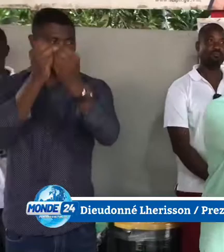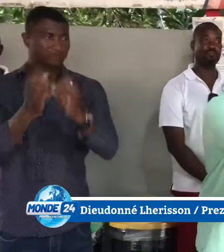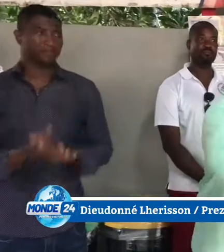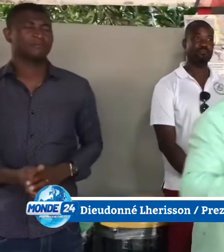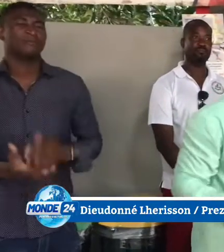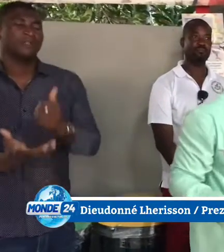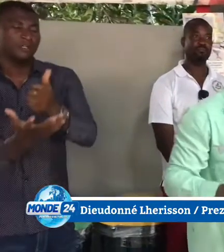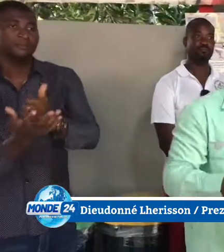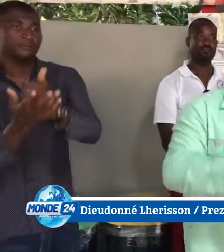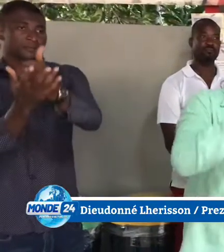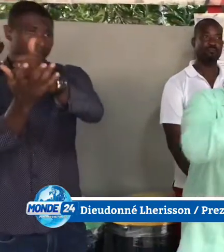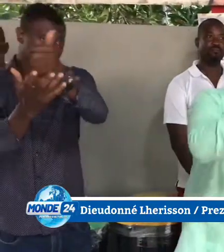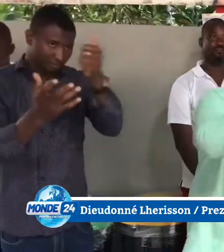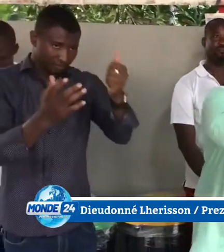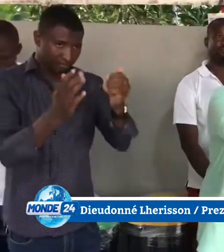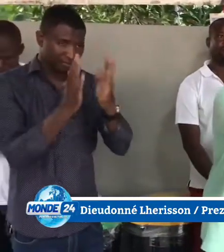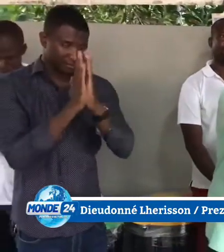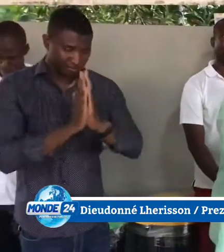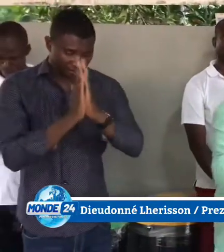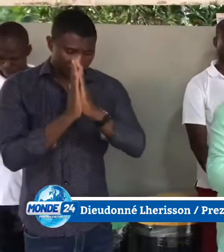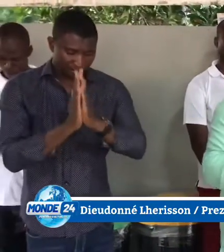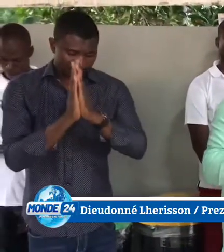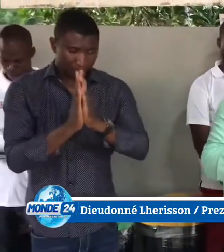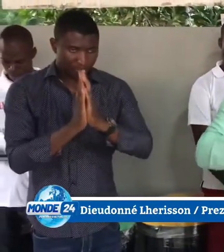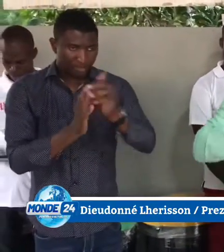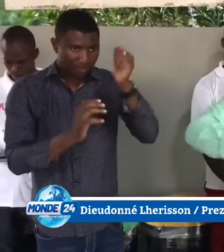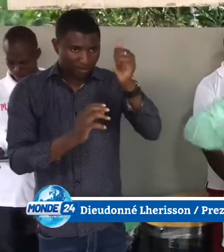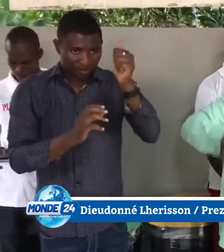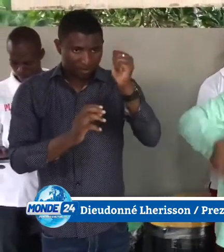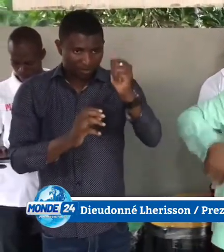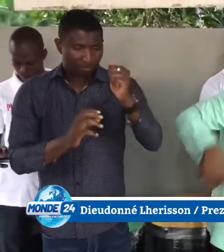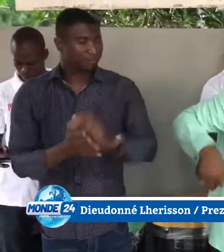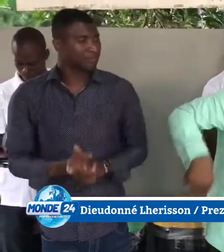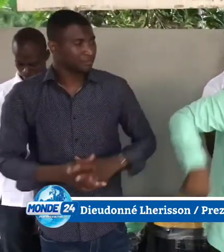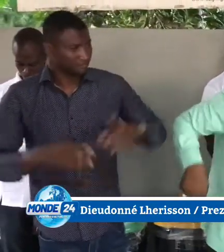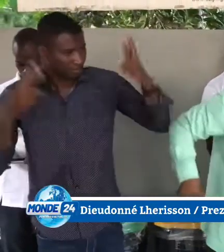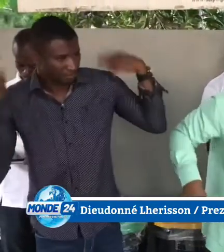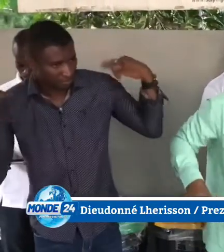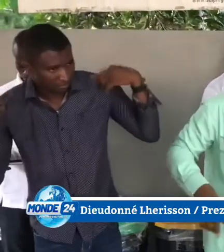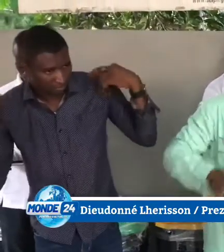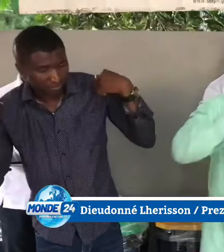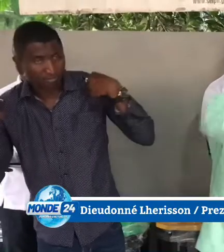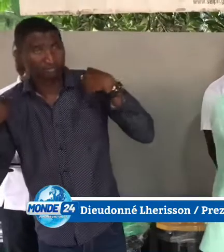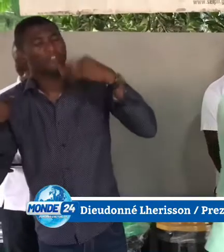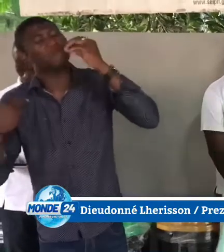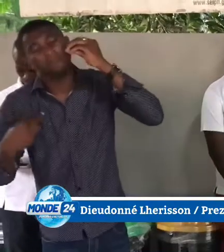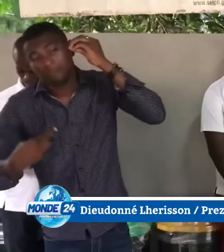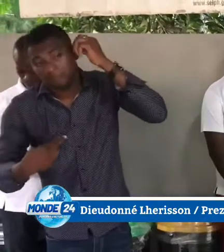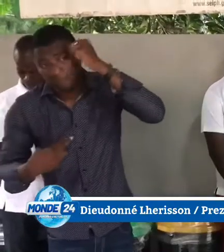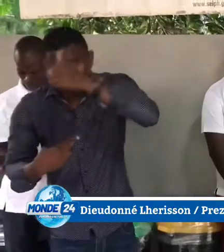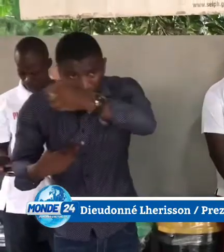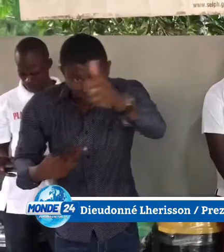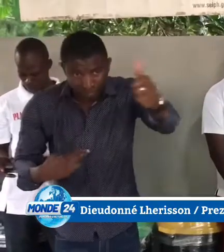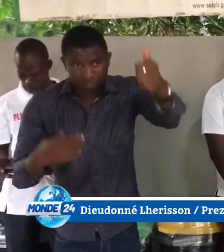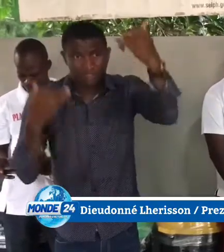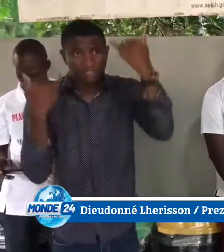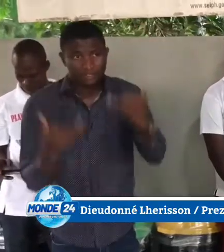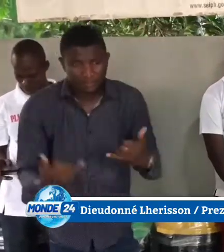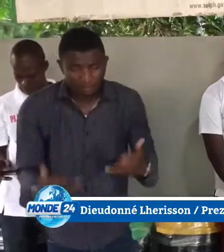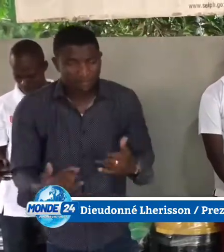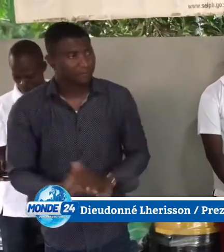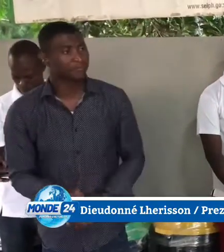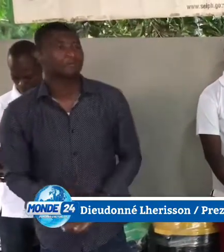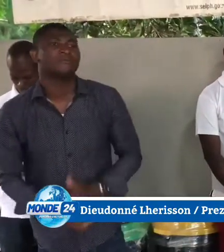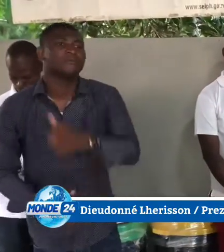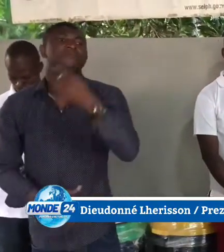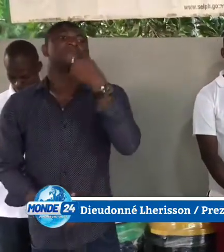Aidez-nous à prier pour un engagement dans la zone contre l'État. À partir d'aujourd'hui,